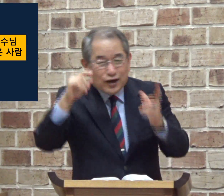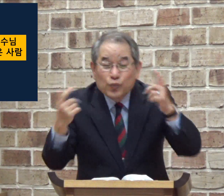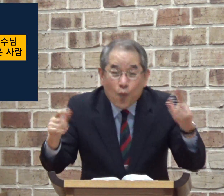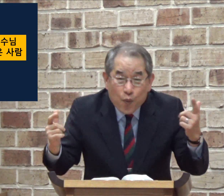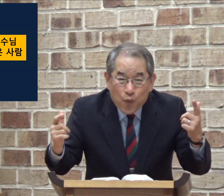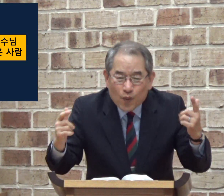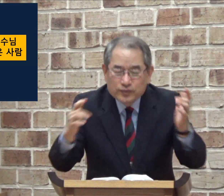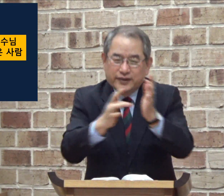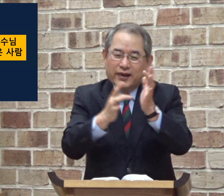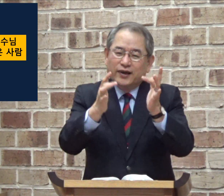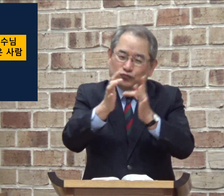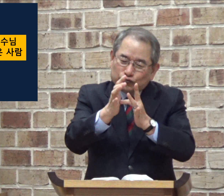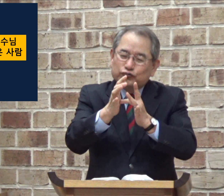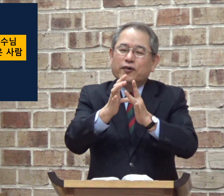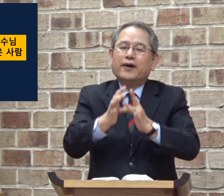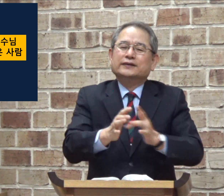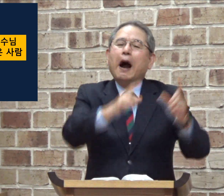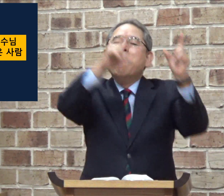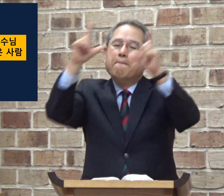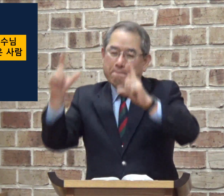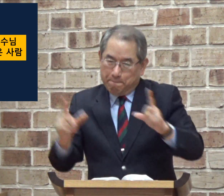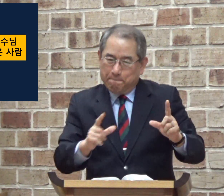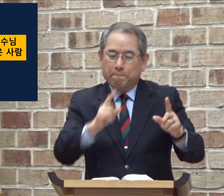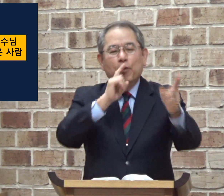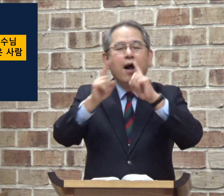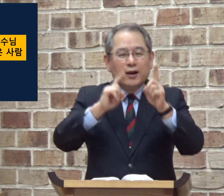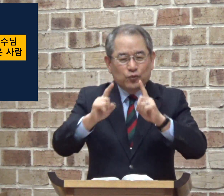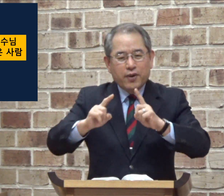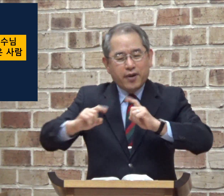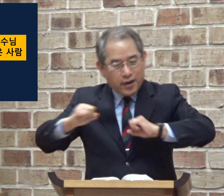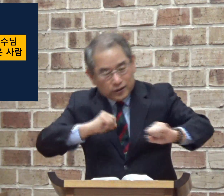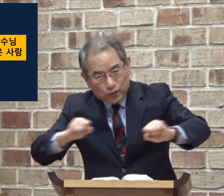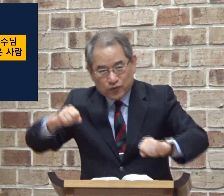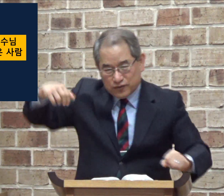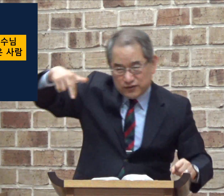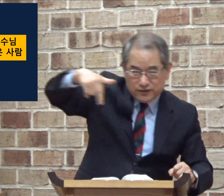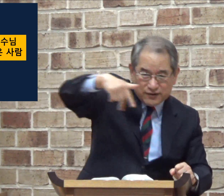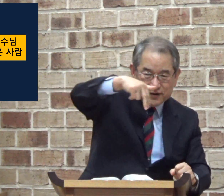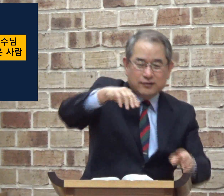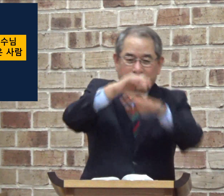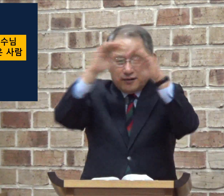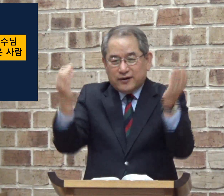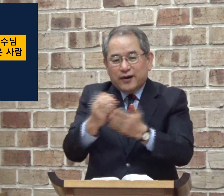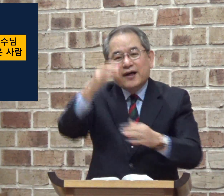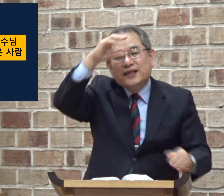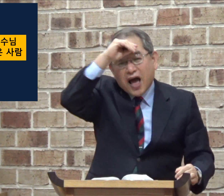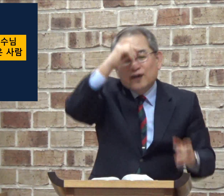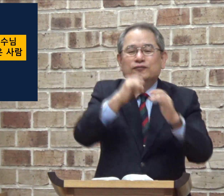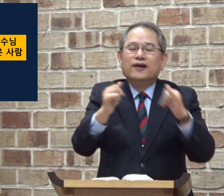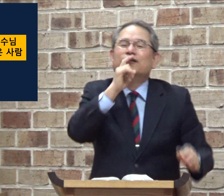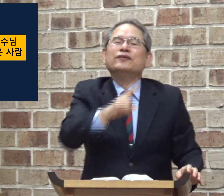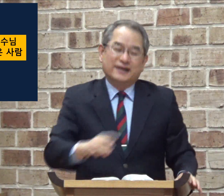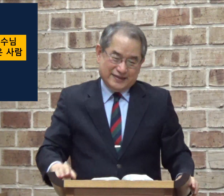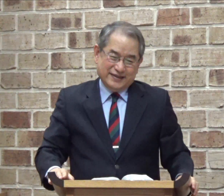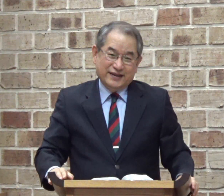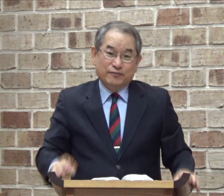예수님을 닮은 사람, 예수님을 얼굴을 닮았다는 뜻이 아니라 예수님의 삶을 닮은 사람이란 이야기입니다. 그리스도인은. 우리도